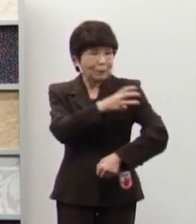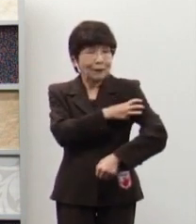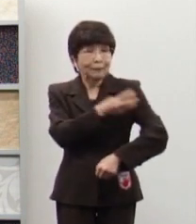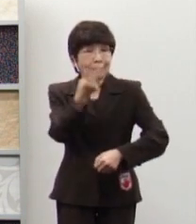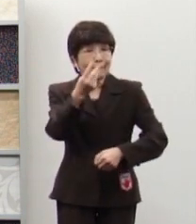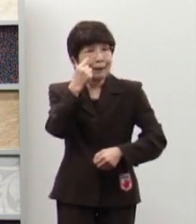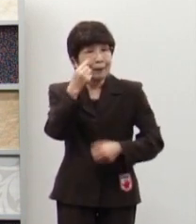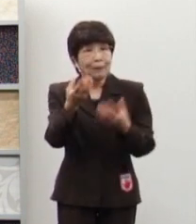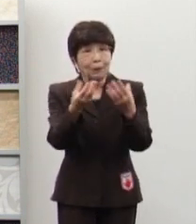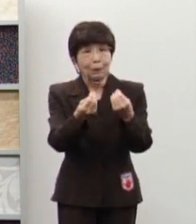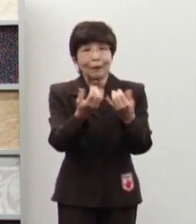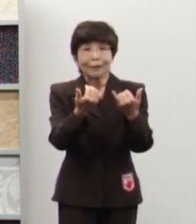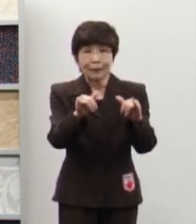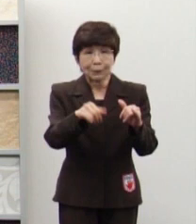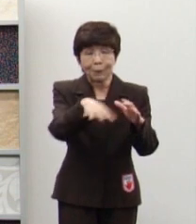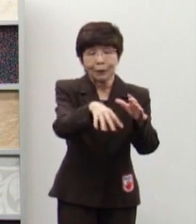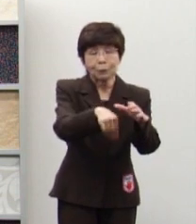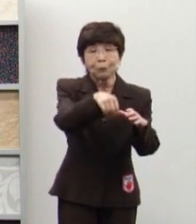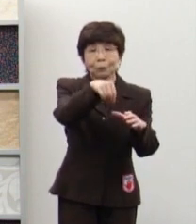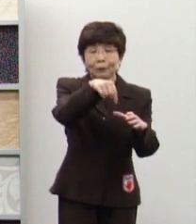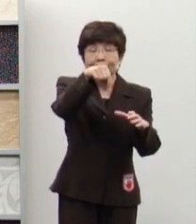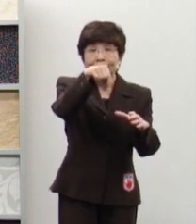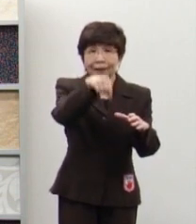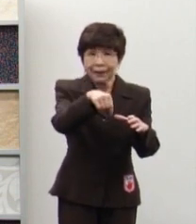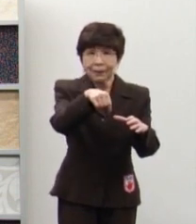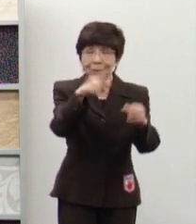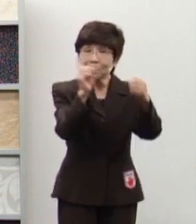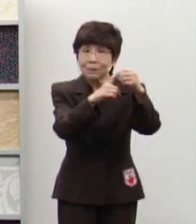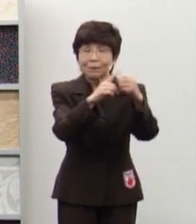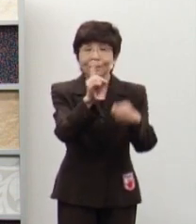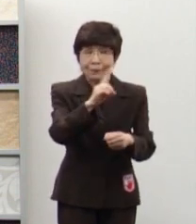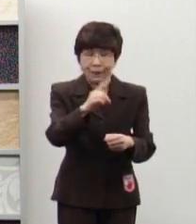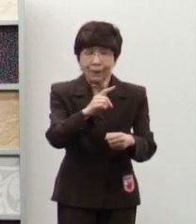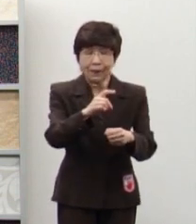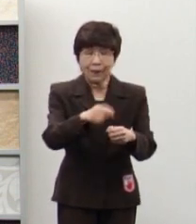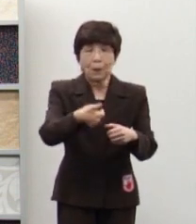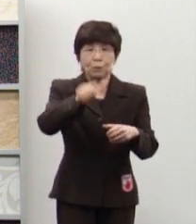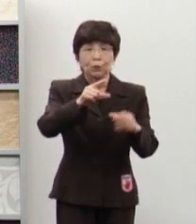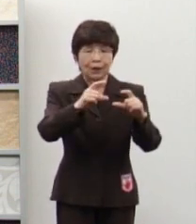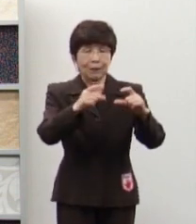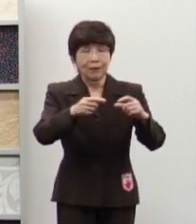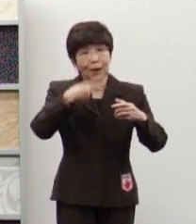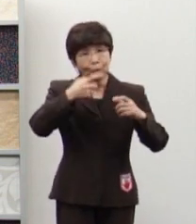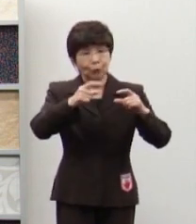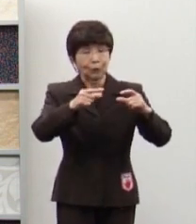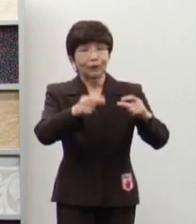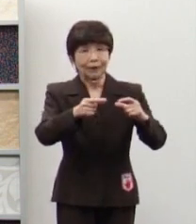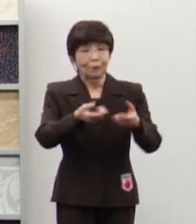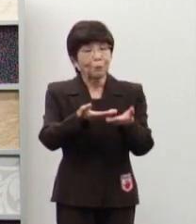抽選でプレミアム食事券をプレゼントする事業を新たに実施いたします。